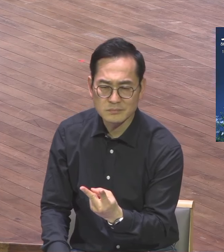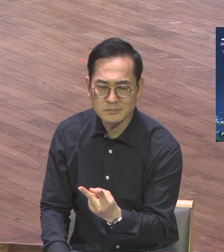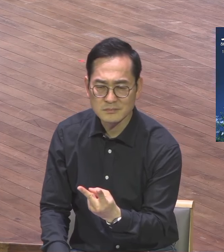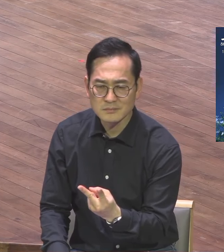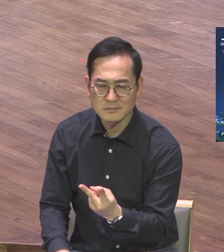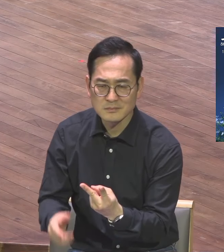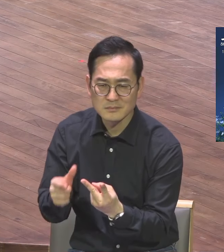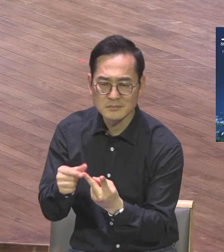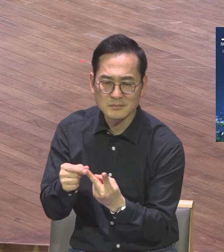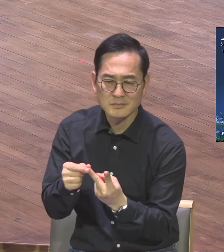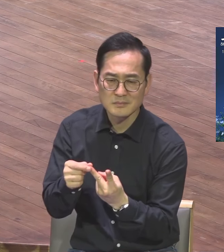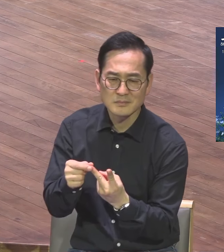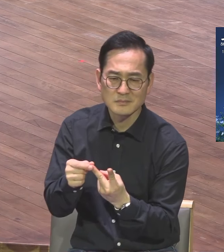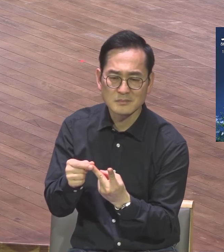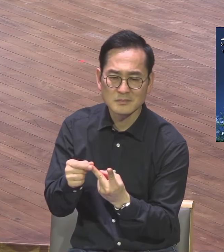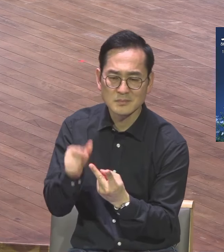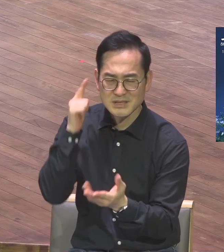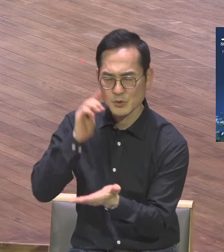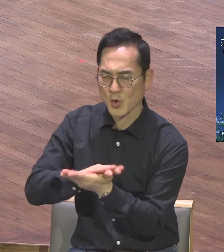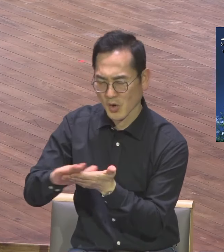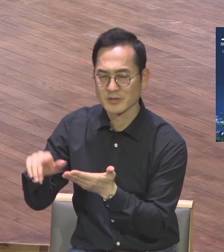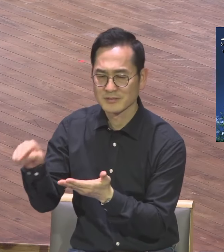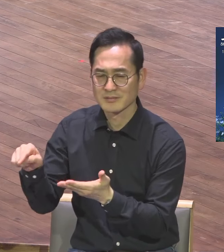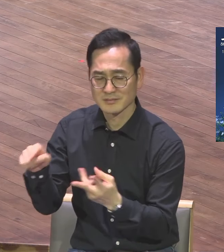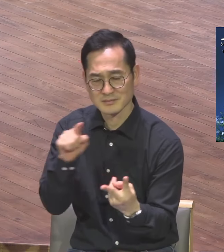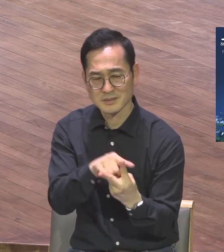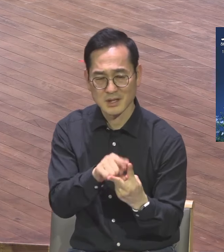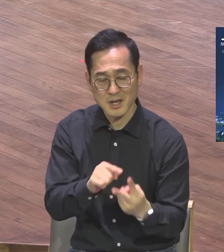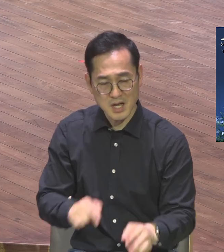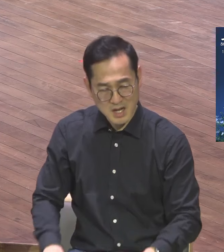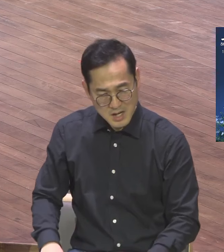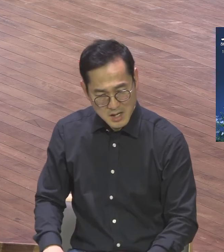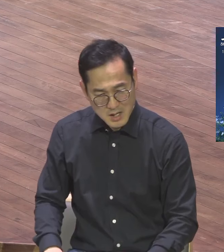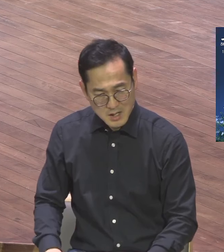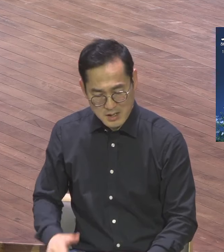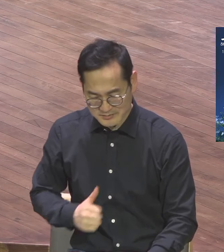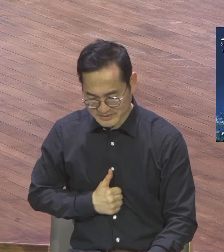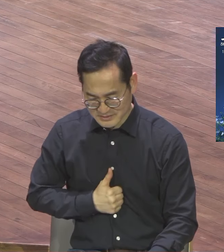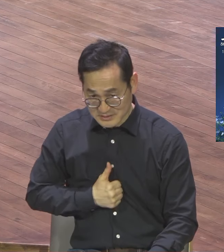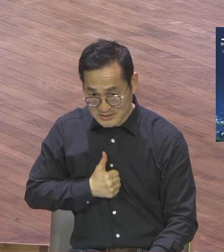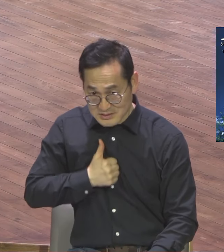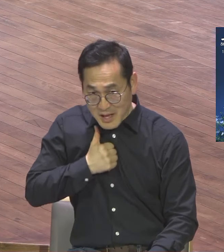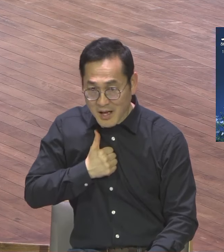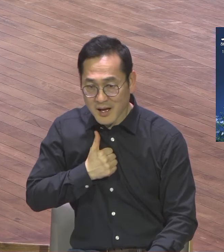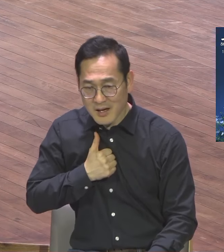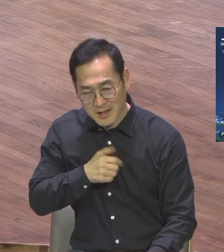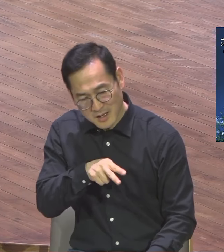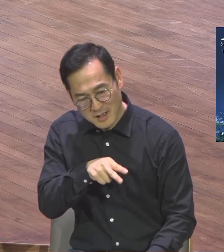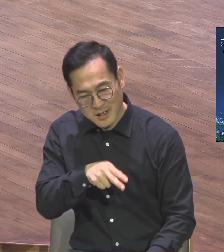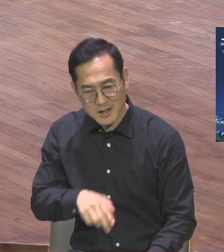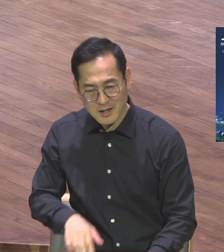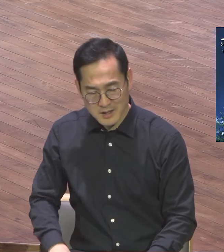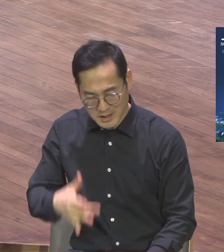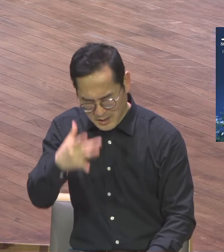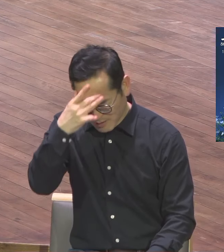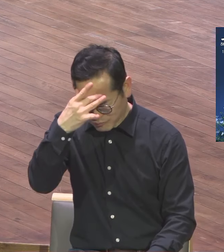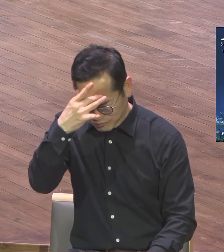하는 부류는요 만나면 답답하지요. 한편을 만나고 싶지도 않지요.